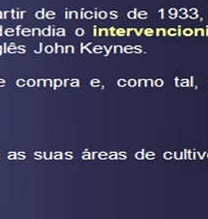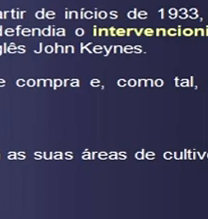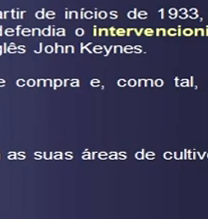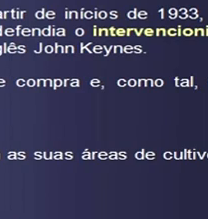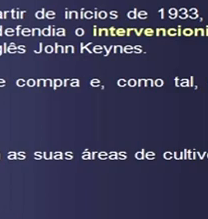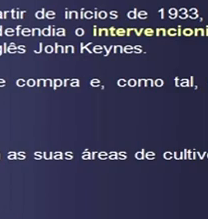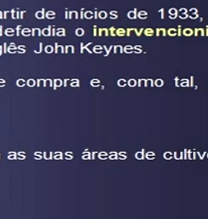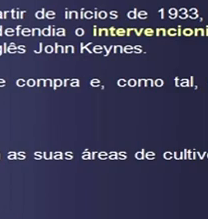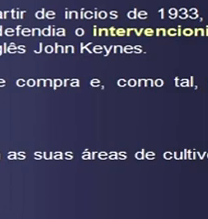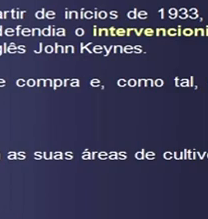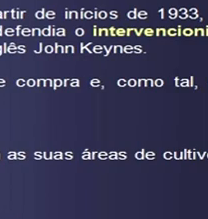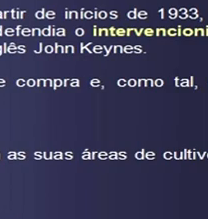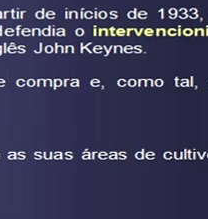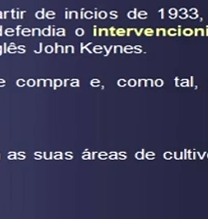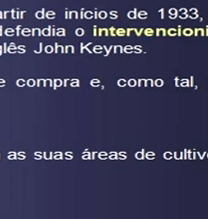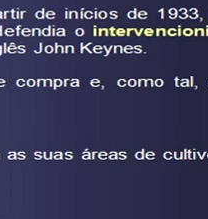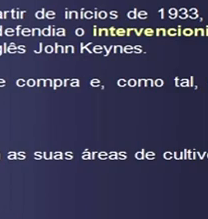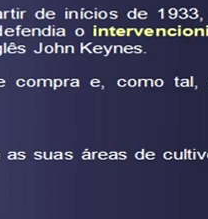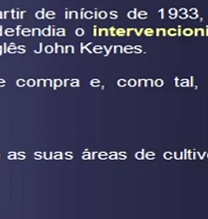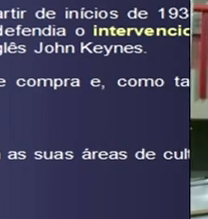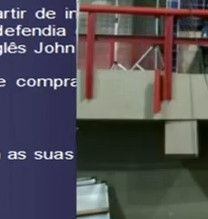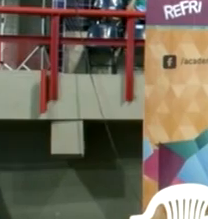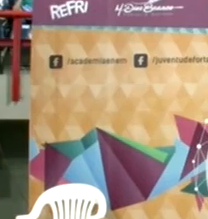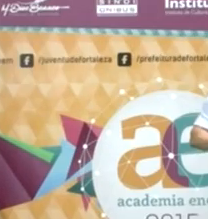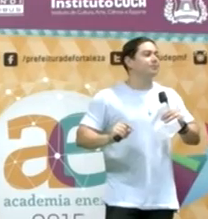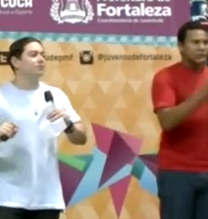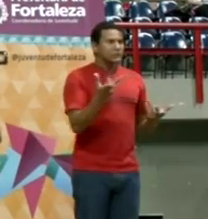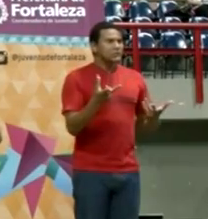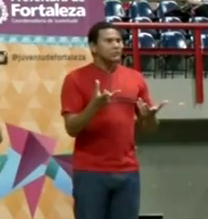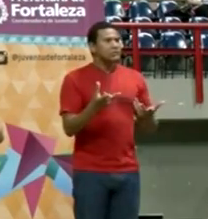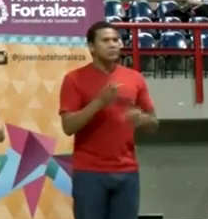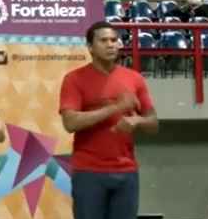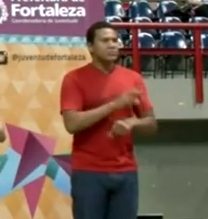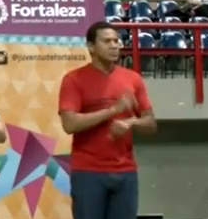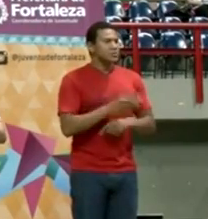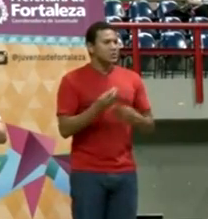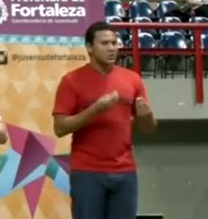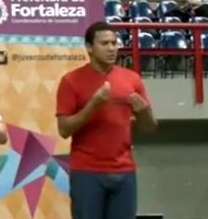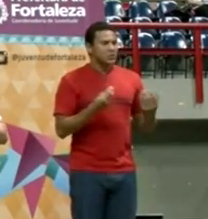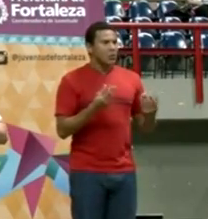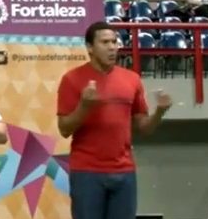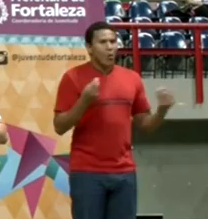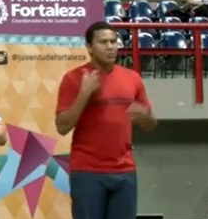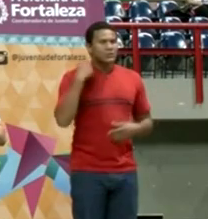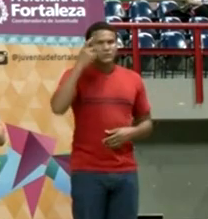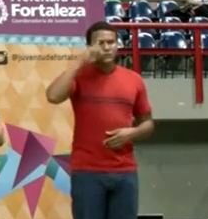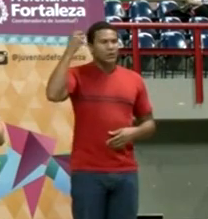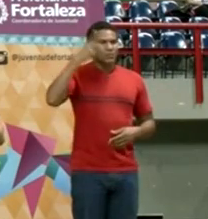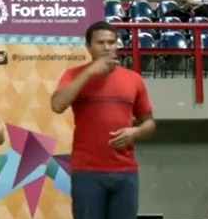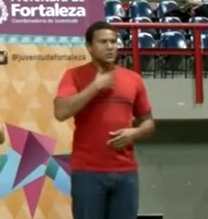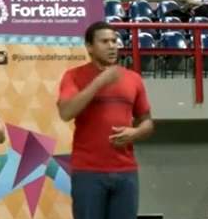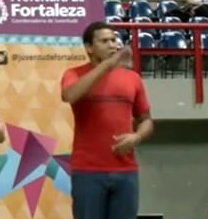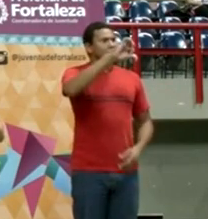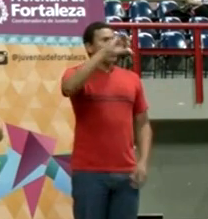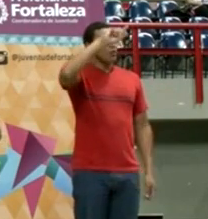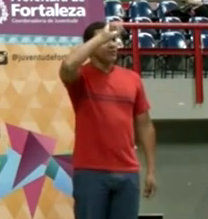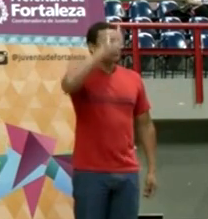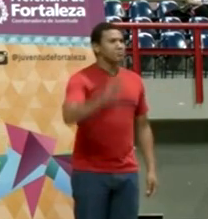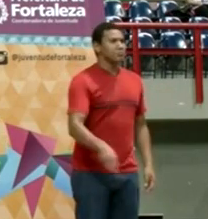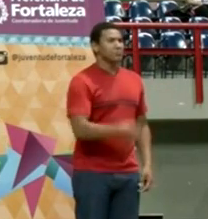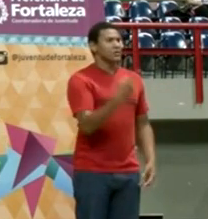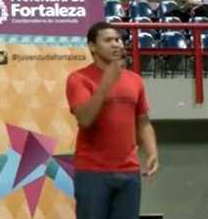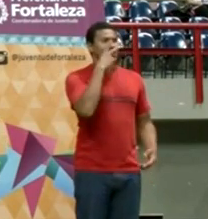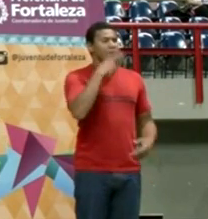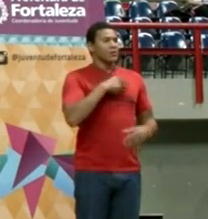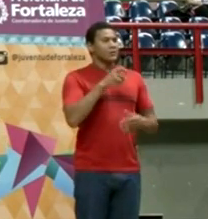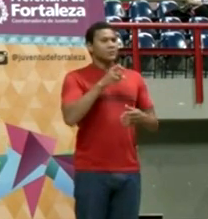E principalmente, como é que eu tiro aquela galera do desemprego? Me diga uma ideia para tirar milhões de pessoas do desemprego ao